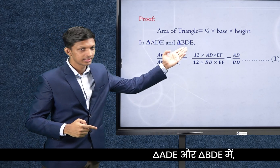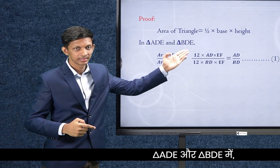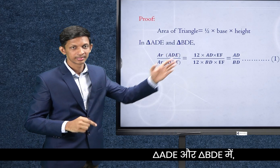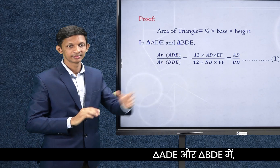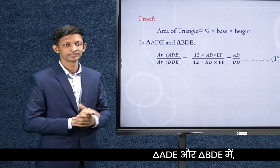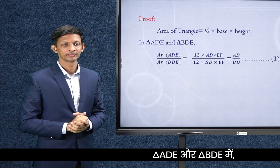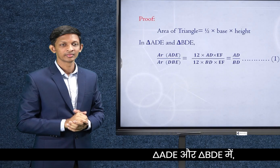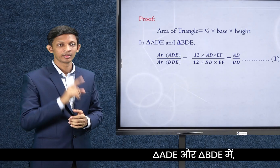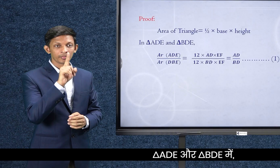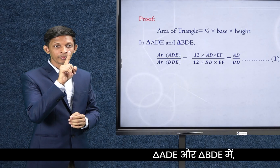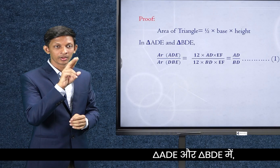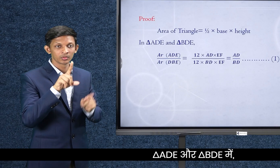में